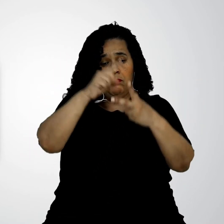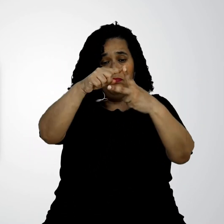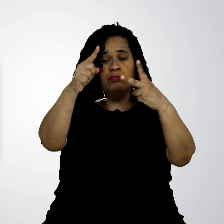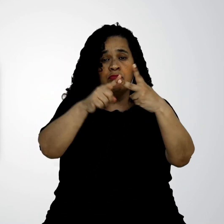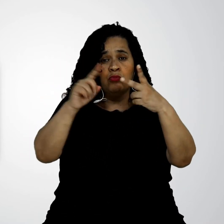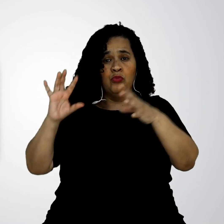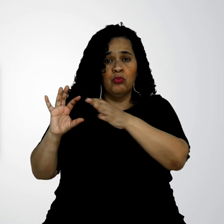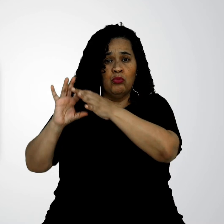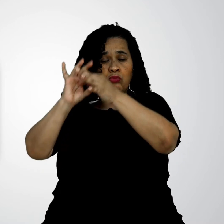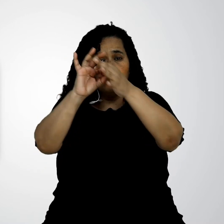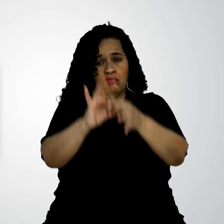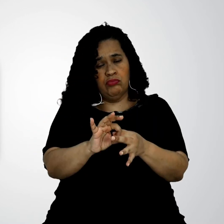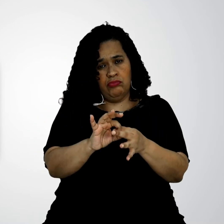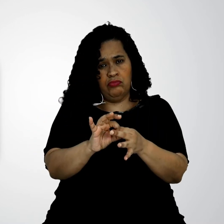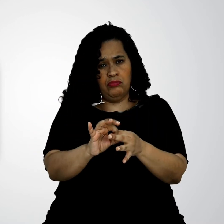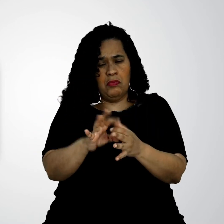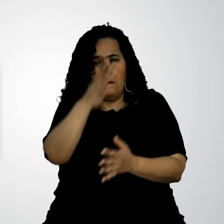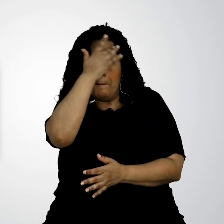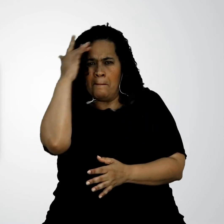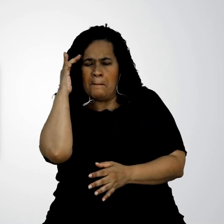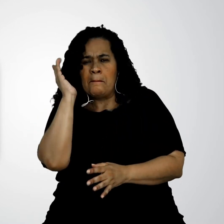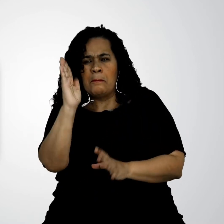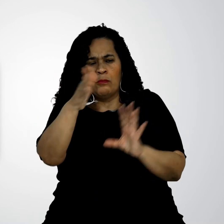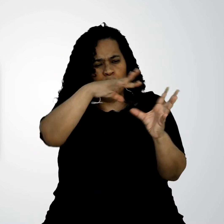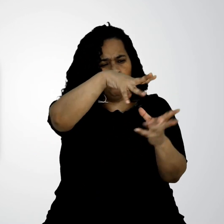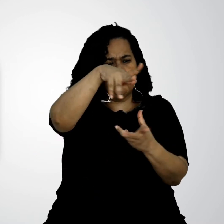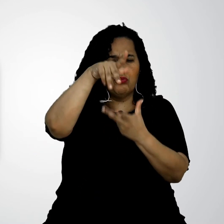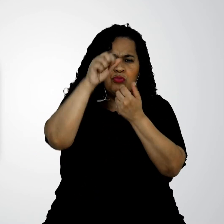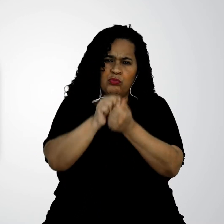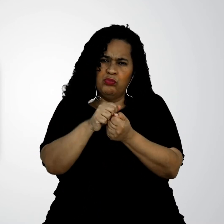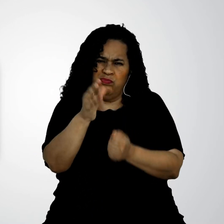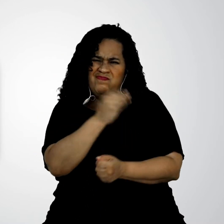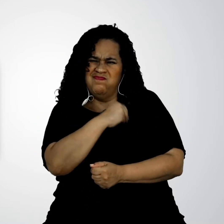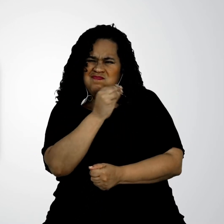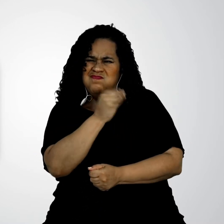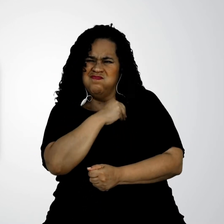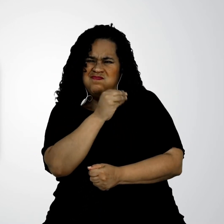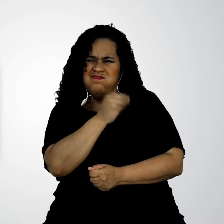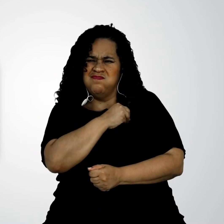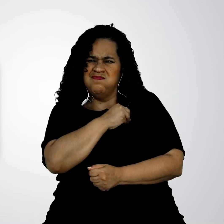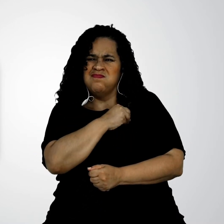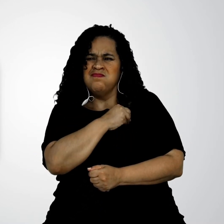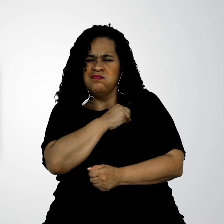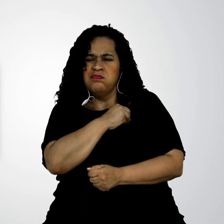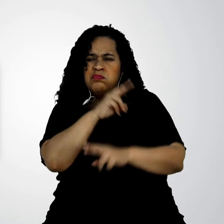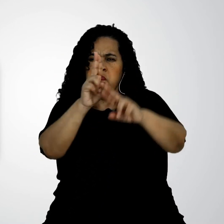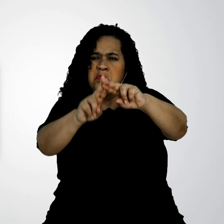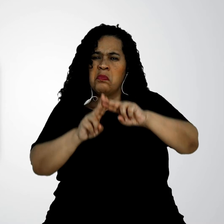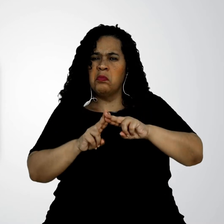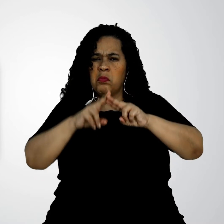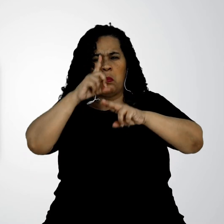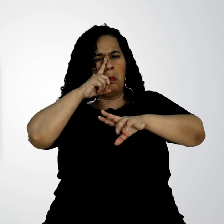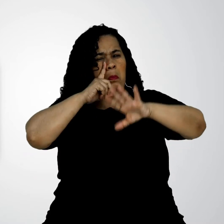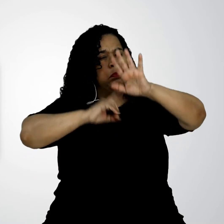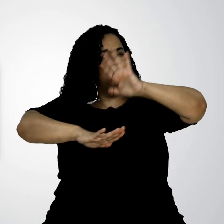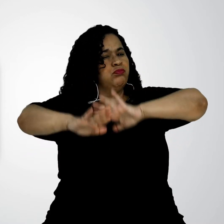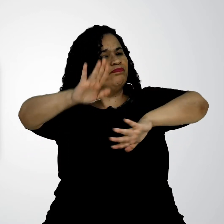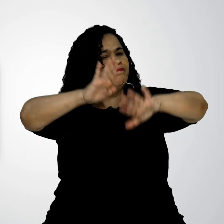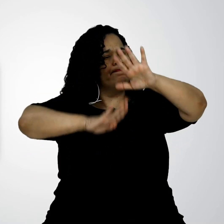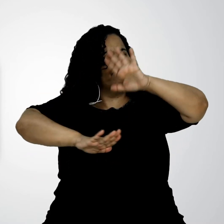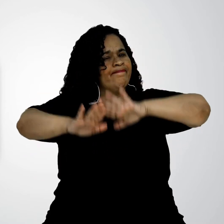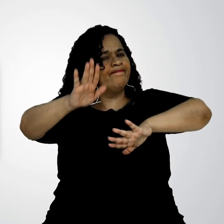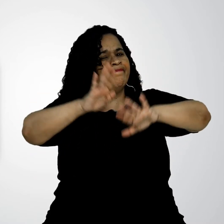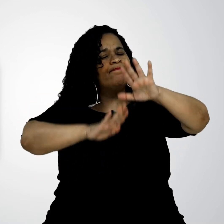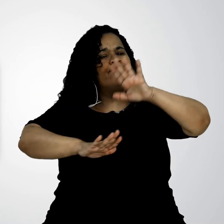contexto daqueles que estão inseridos no mundo, e o mundo tem os seus próprios princípios, e a gente tem que tomar cuidado, porque no mundo em que nós estamos